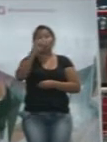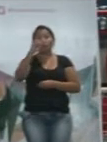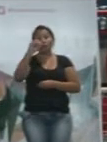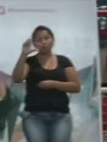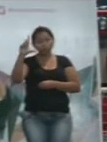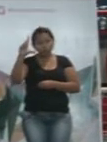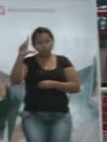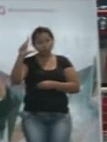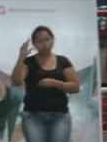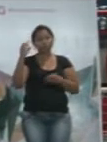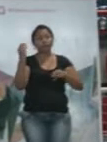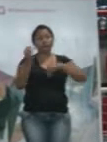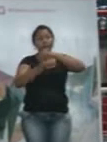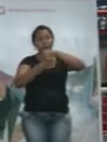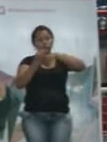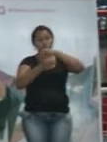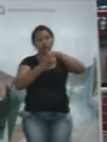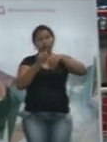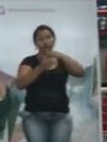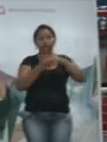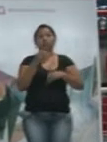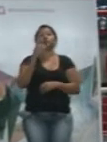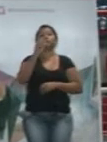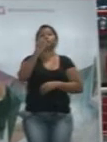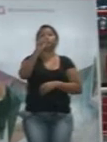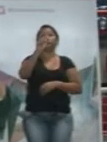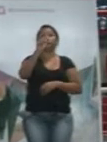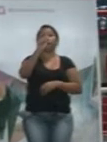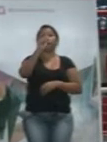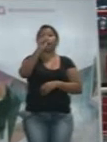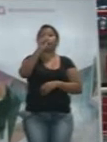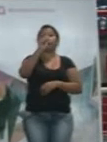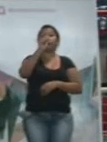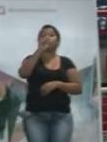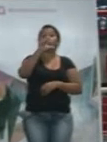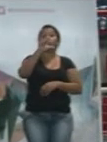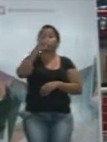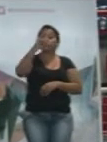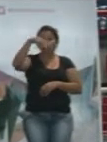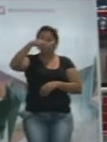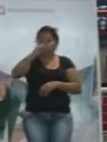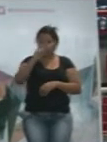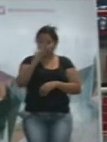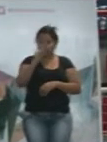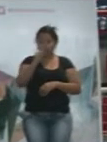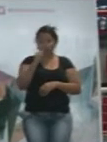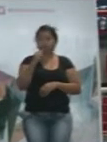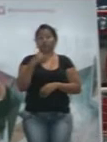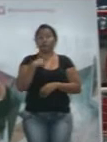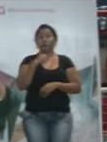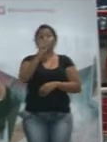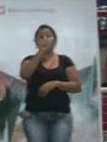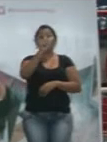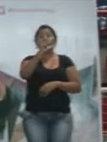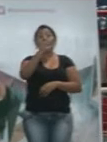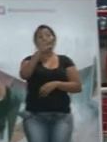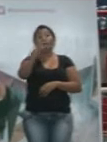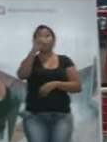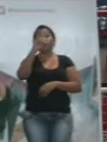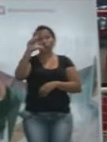essa questão da mistura. Ele de funcionar como aditivo. Aí o que é que ele faz? O álcool,